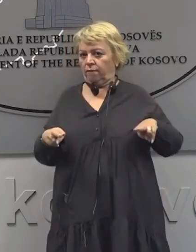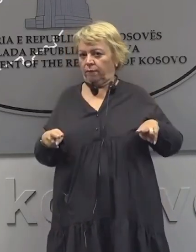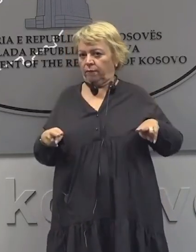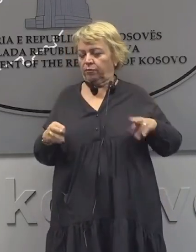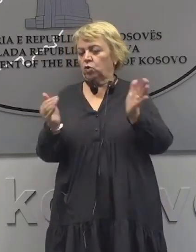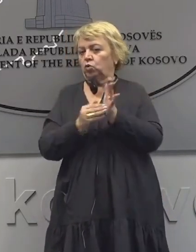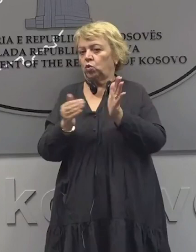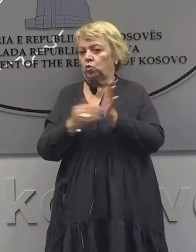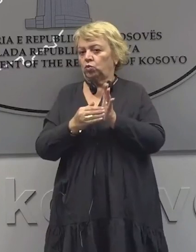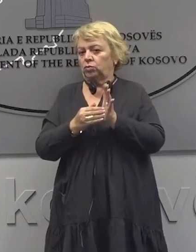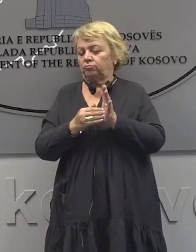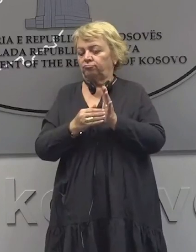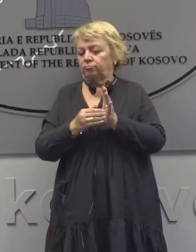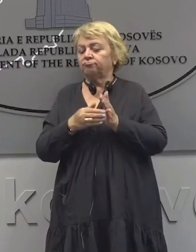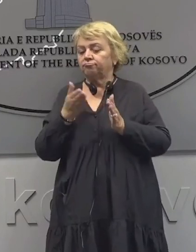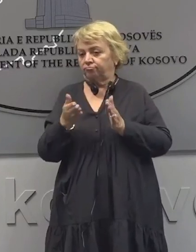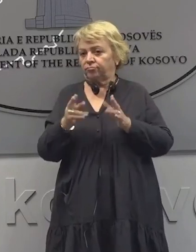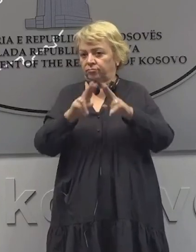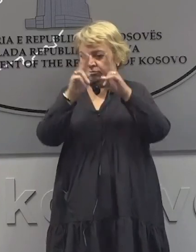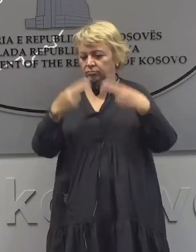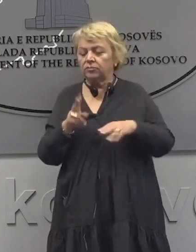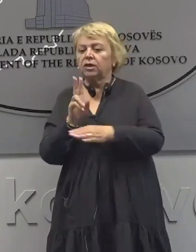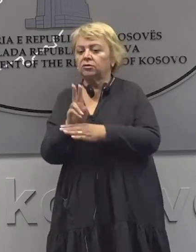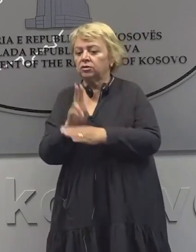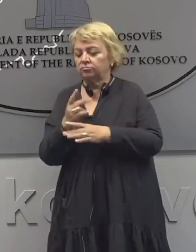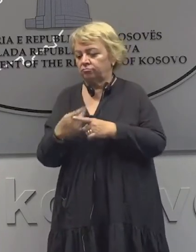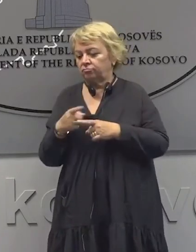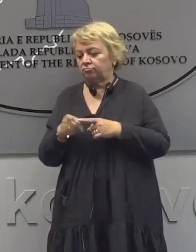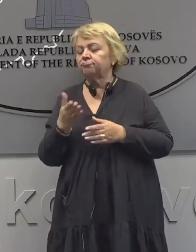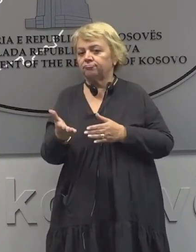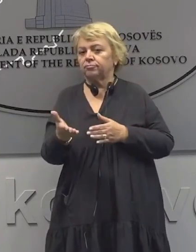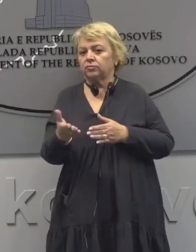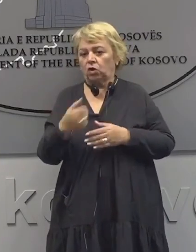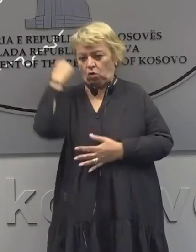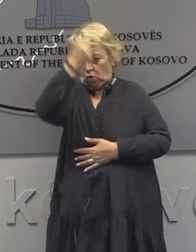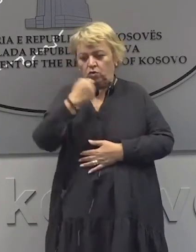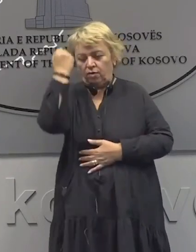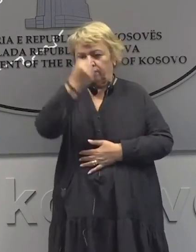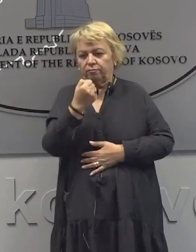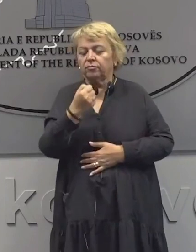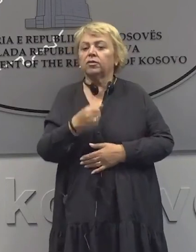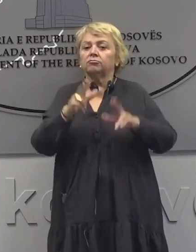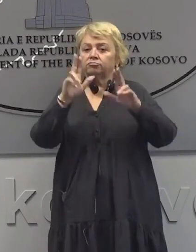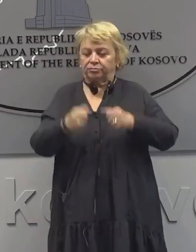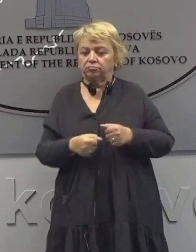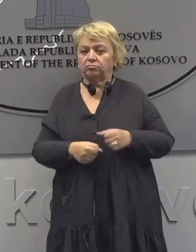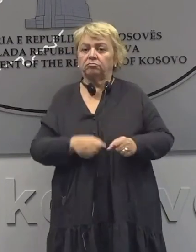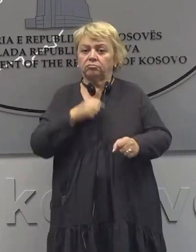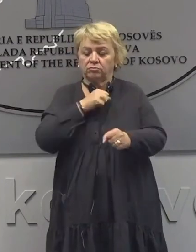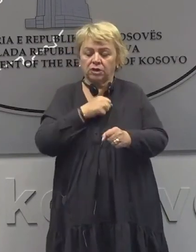do duhet nga faktorët ndërkombëtarë ta trajtoj këtë çështje, sepse në Kosovë ka ndodhur